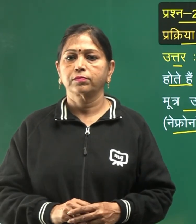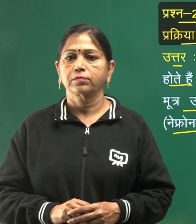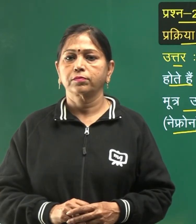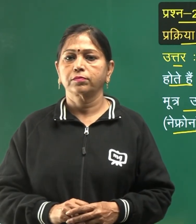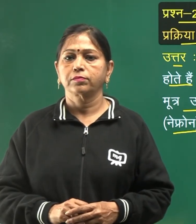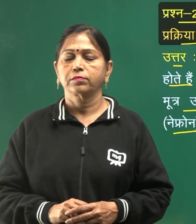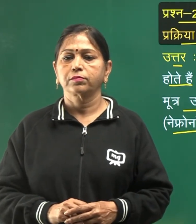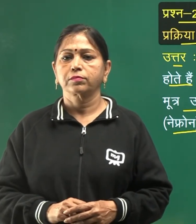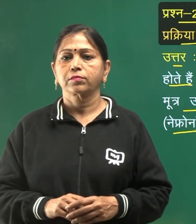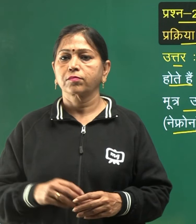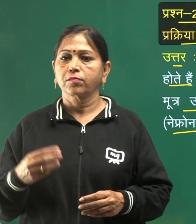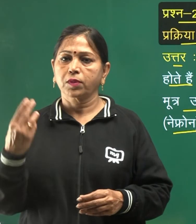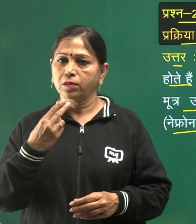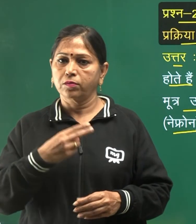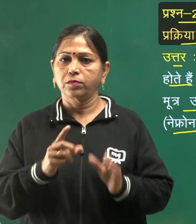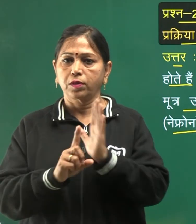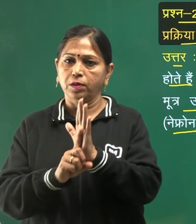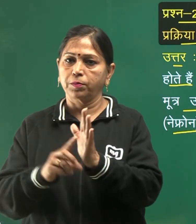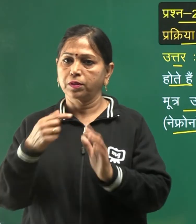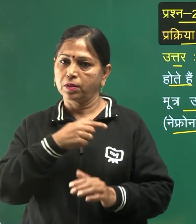जैसा कि चित्र में दिखाया गया है।